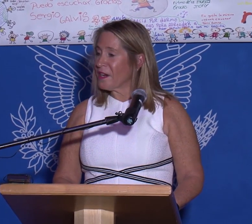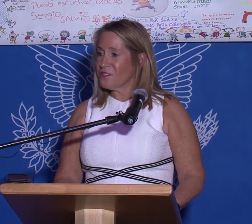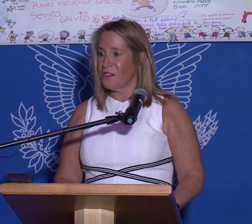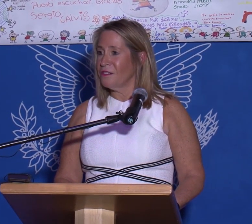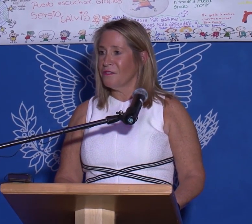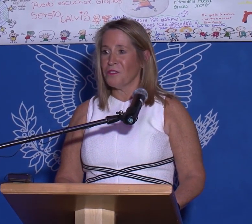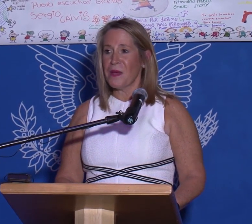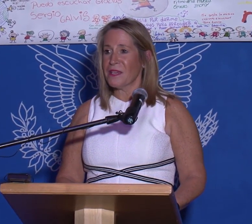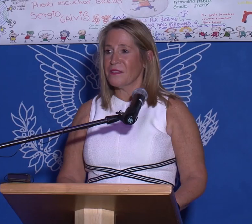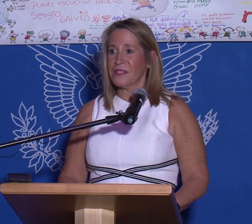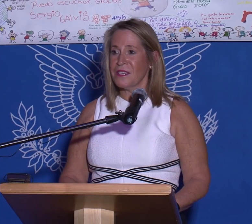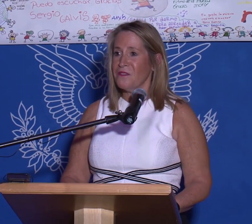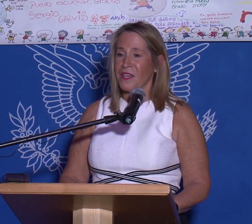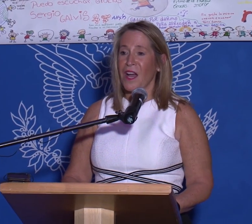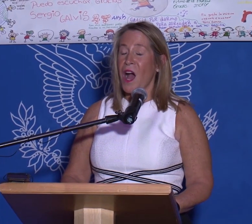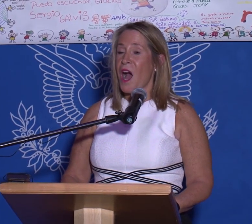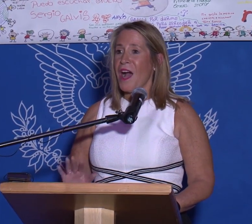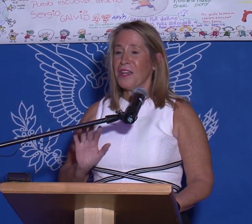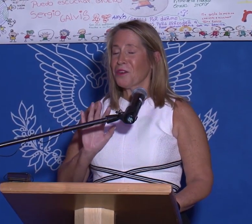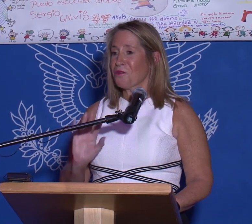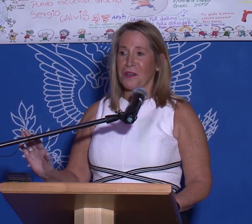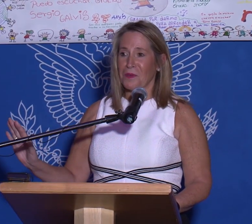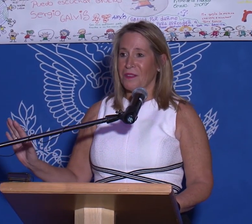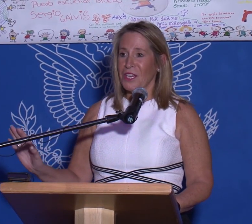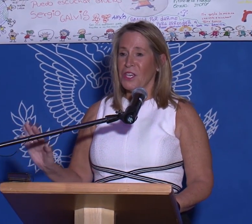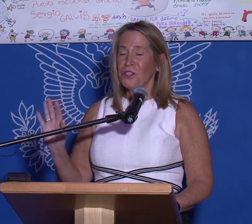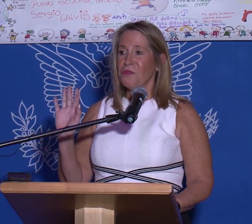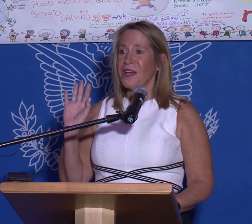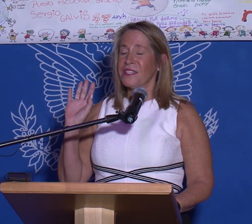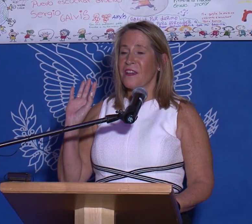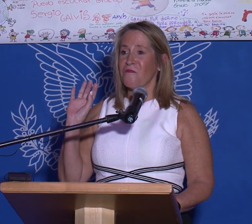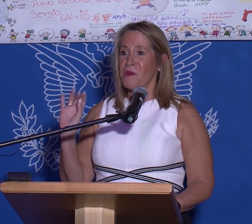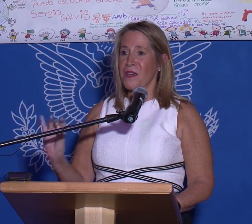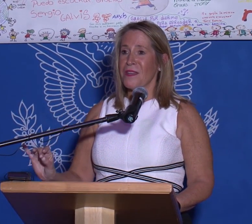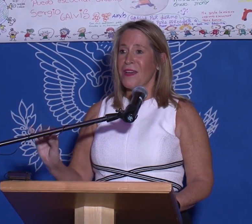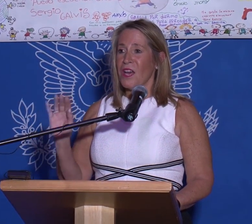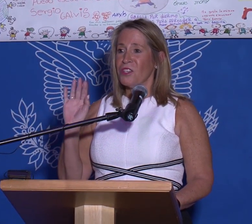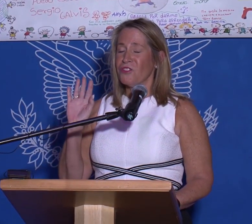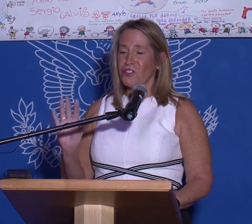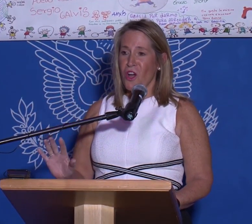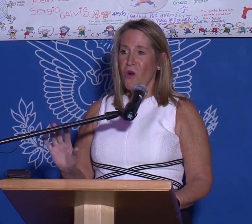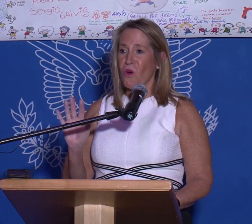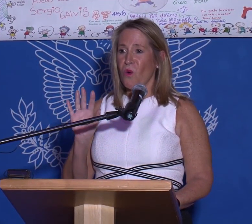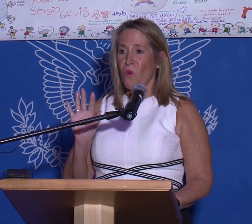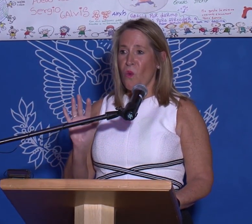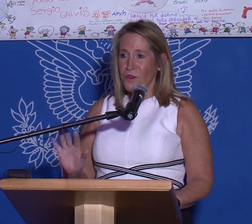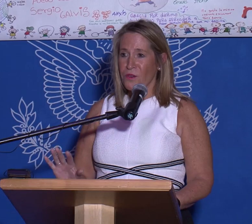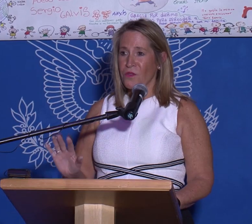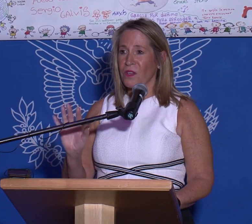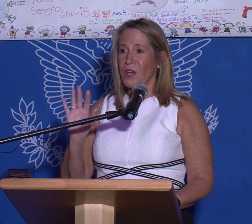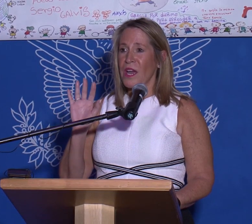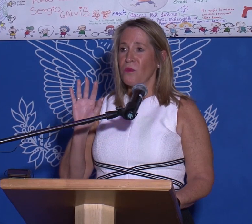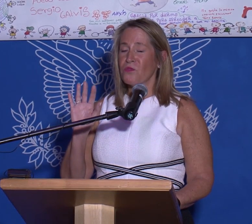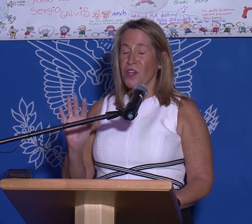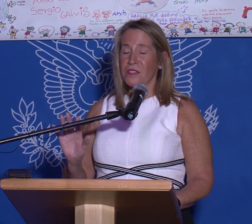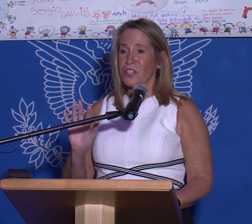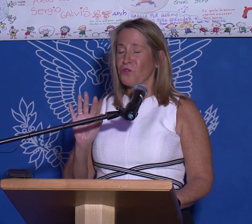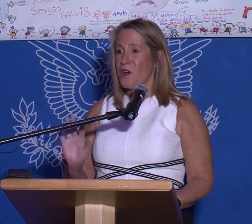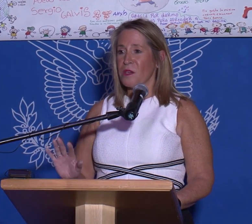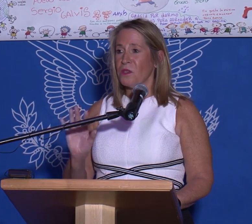Muchísimas gracias, Cindy, Rachel, de la Embajada de Estados Unidos, por hacer que esta sea una noche increíble. Ustedes han